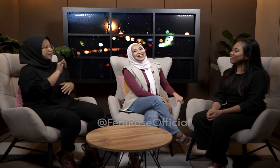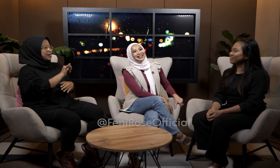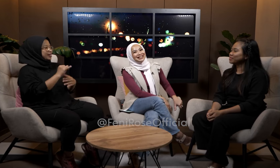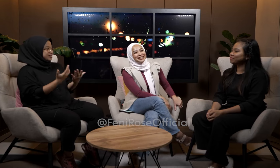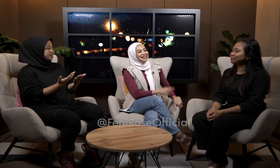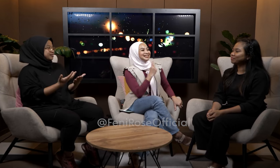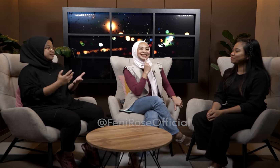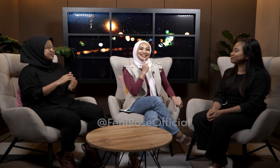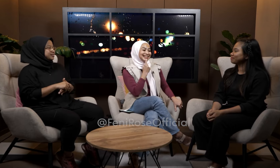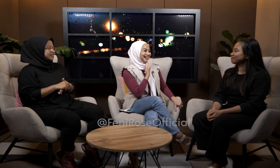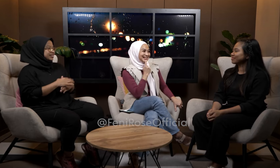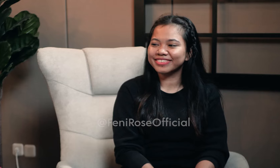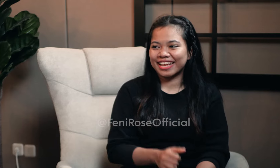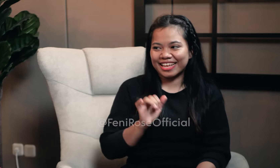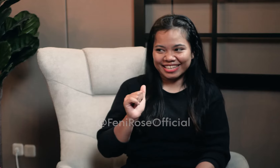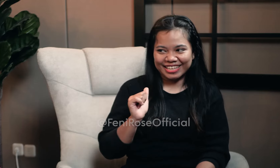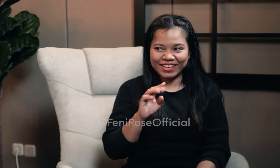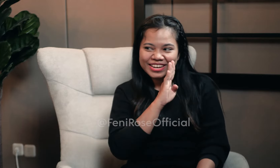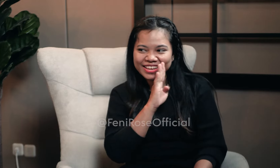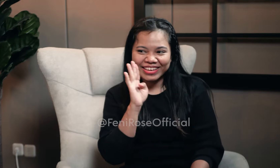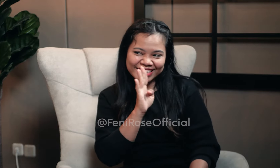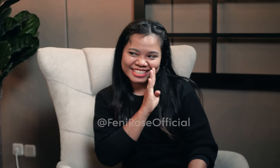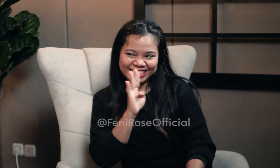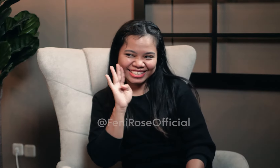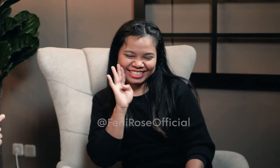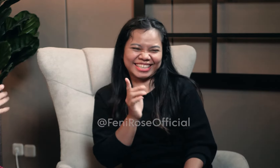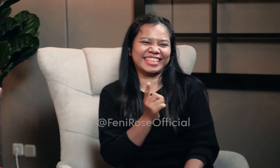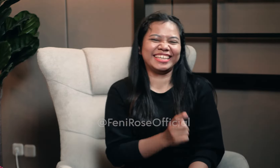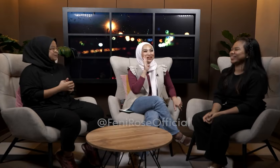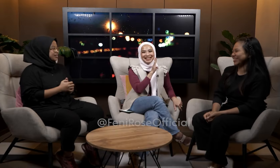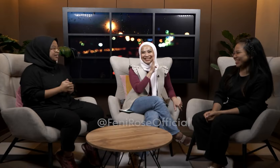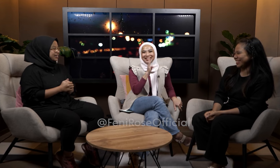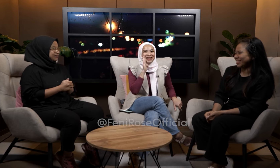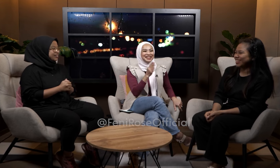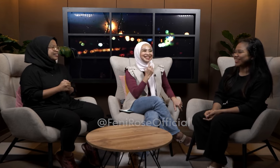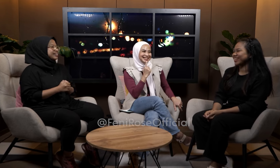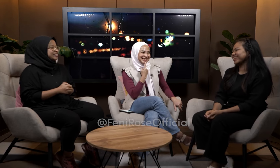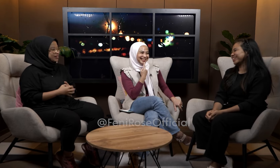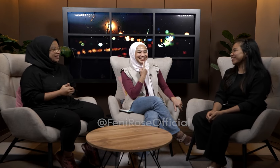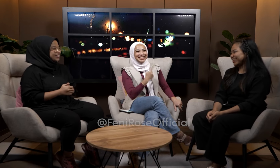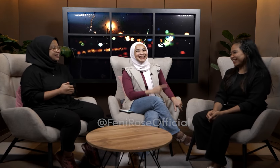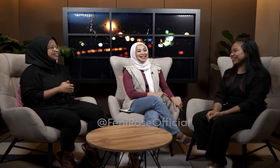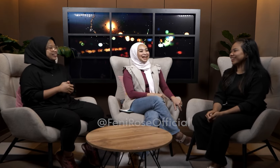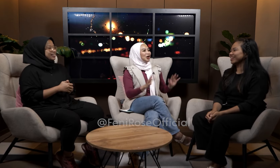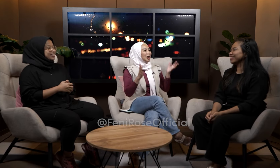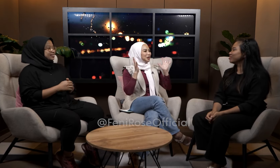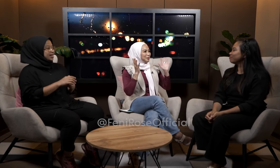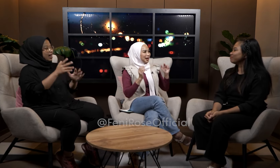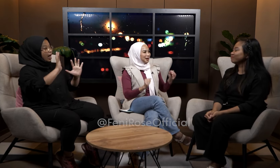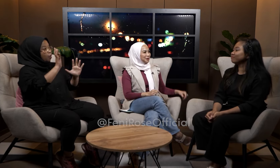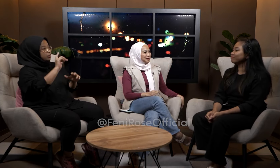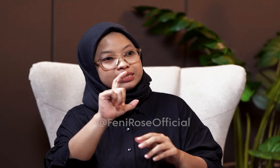Eh Siti ya Siti si seperti ini kalau halo gimana